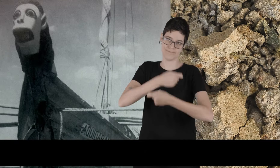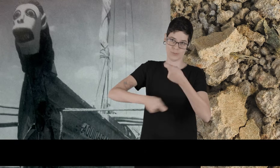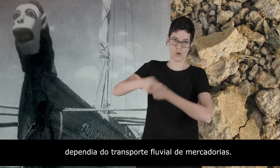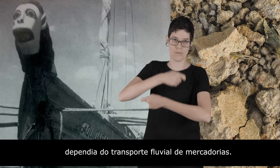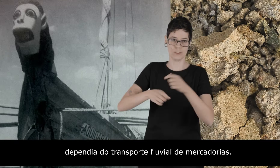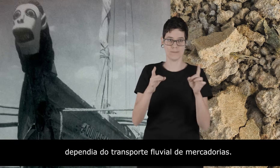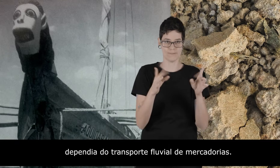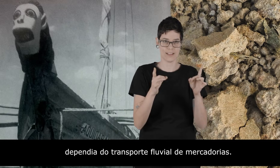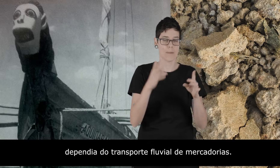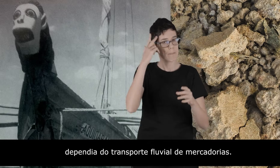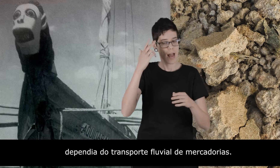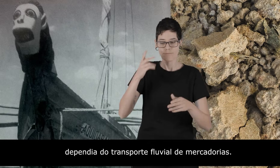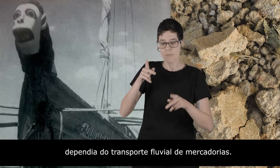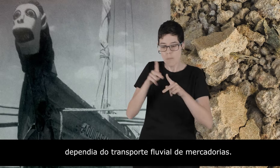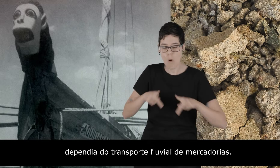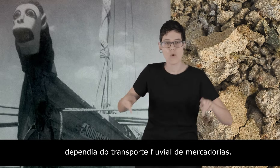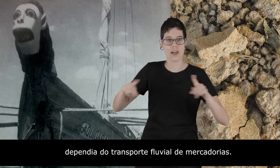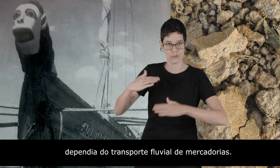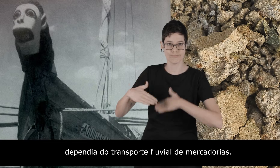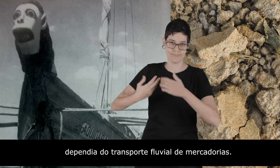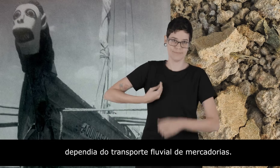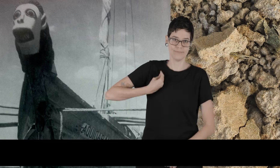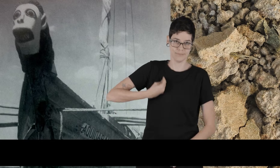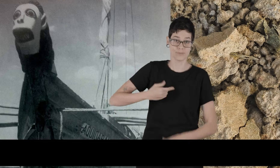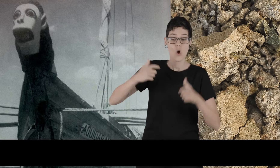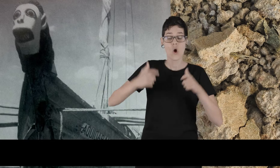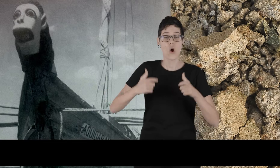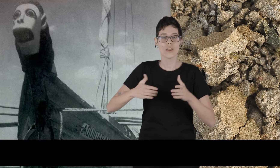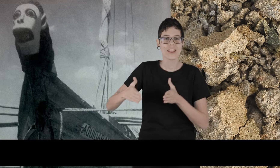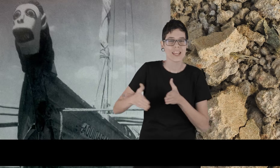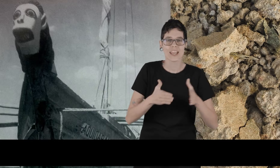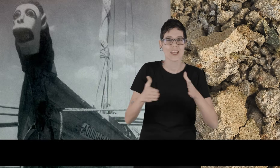Francisco dependia do transporte fluvial de mercadorias.